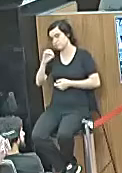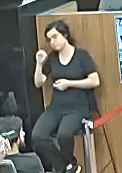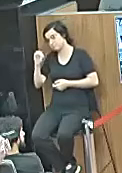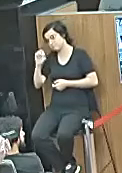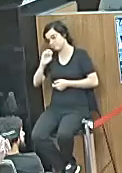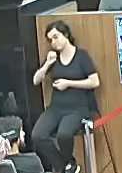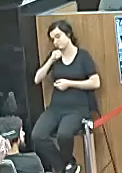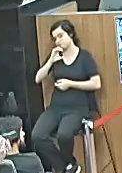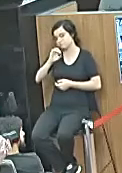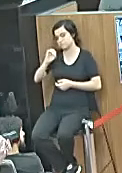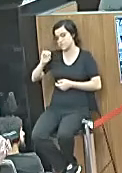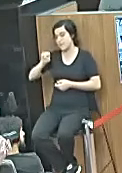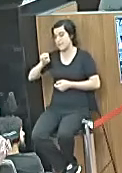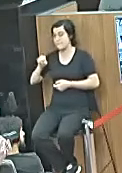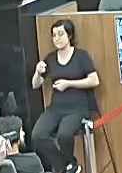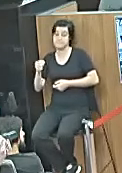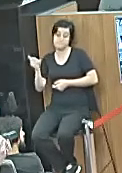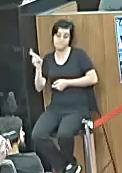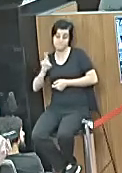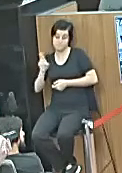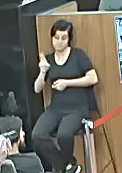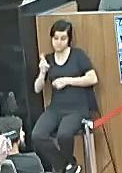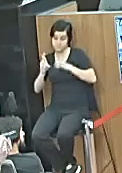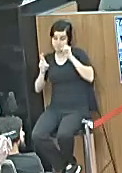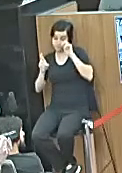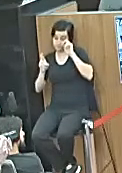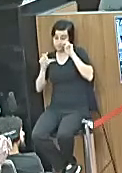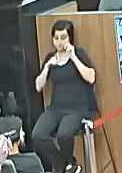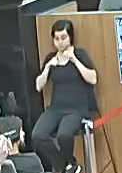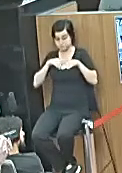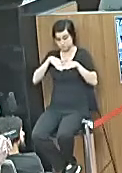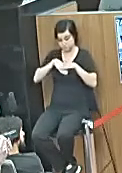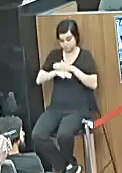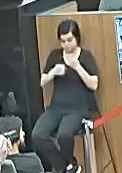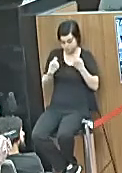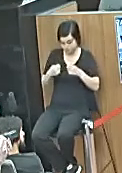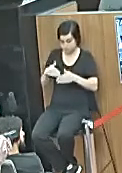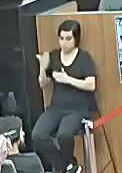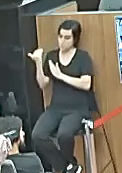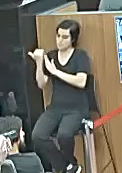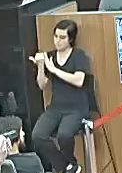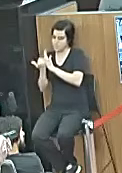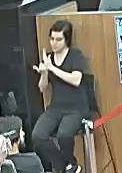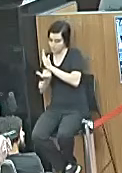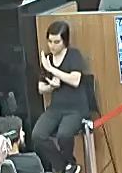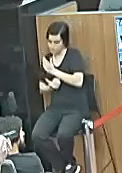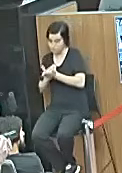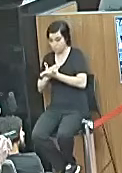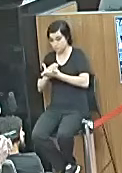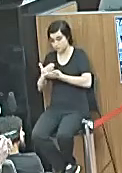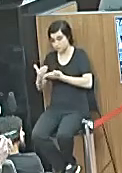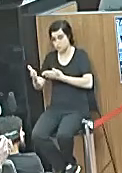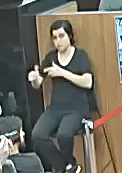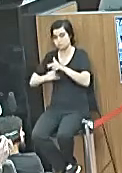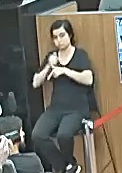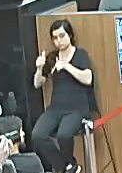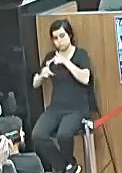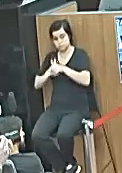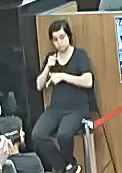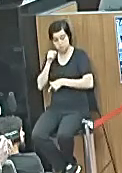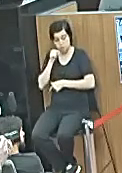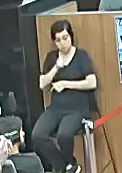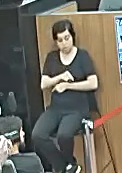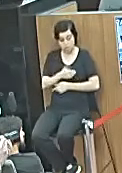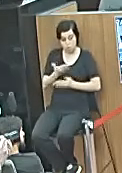é ainda não estava empenhado porque existe todo um trâmite mesmo para conseguir começar a execução de fato de 700 mil virá